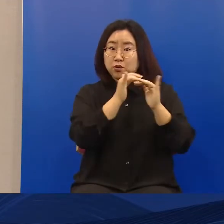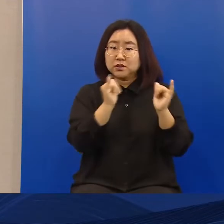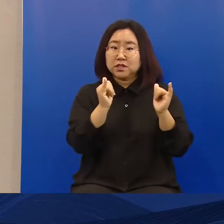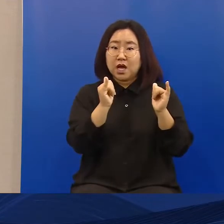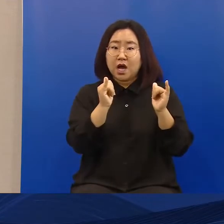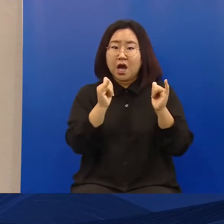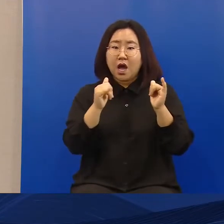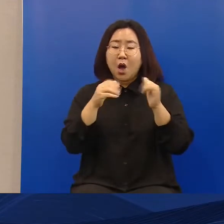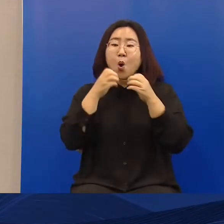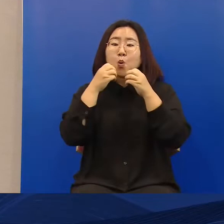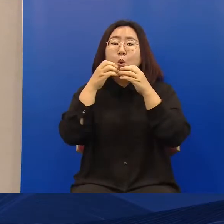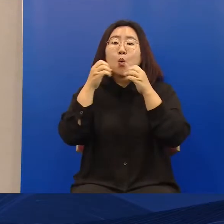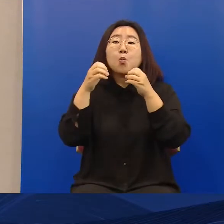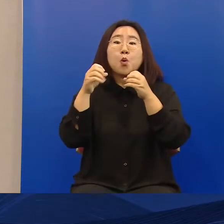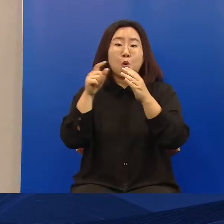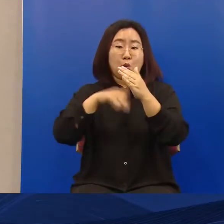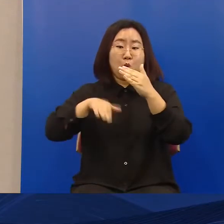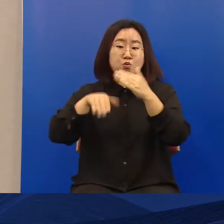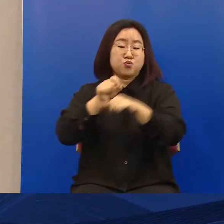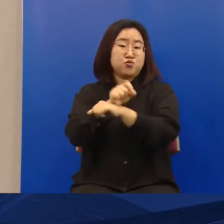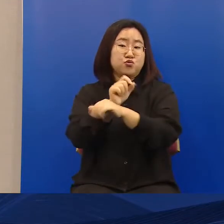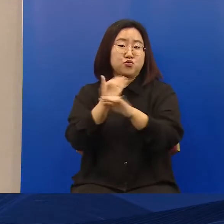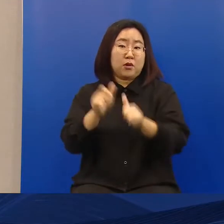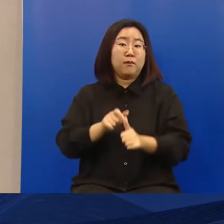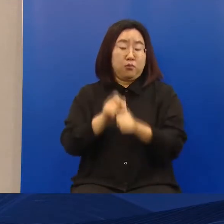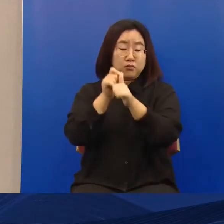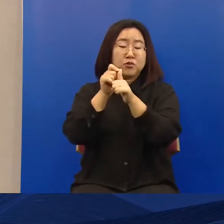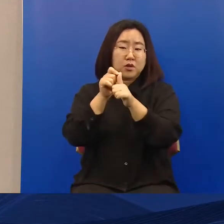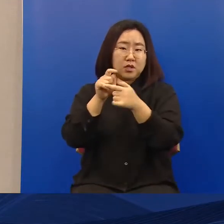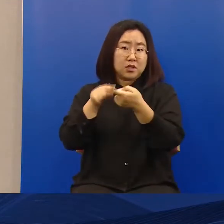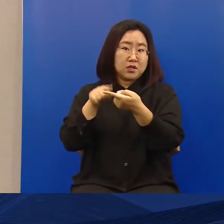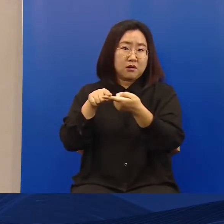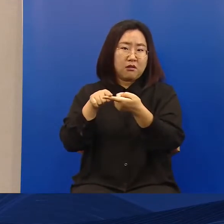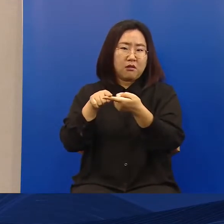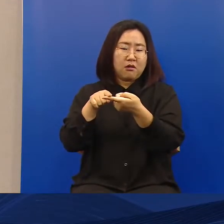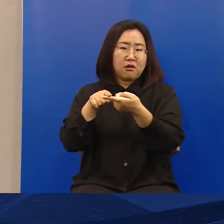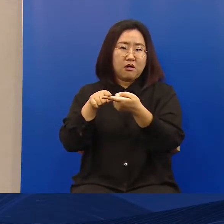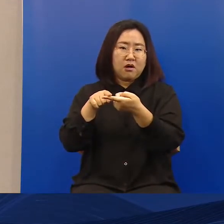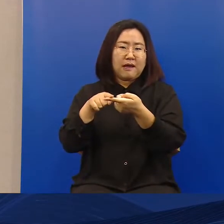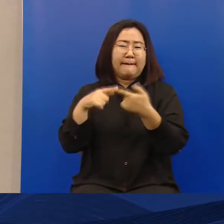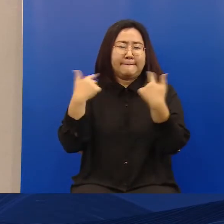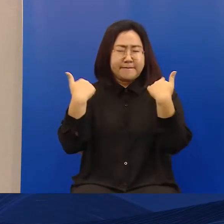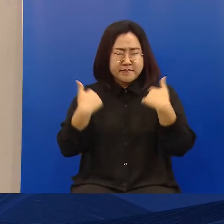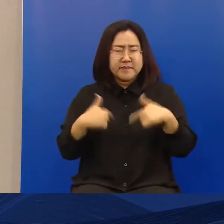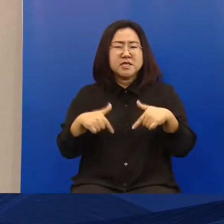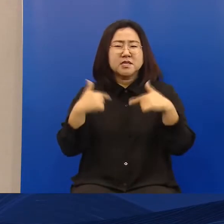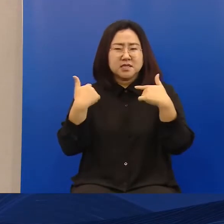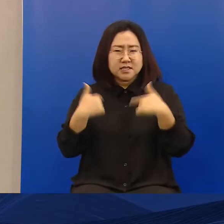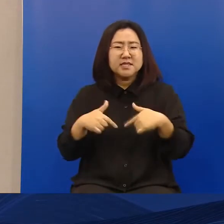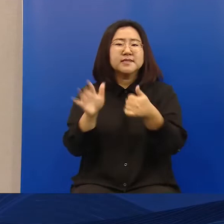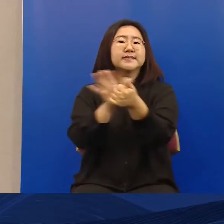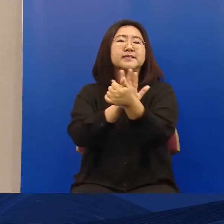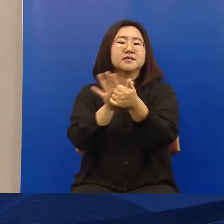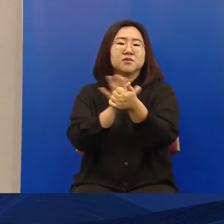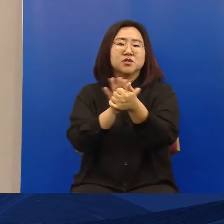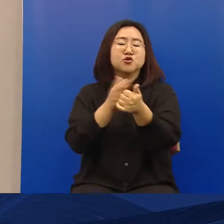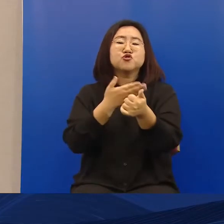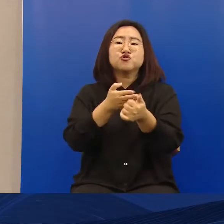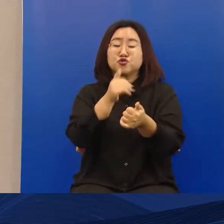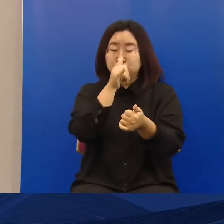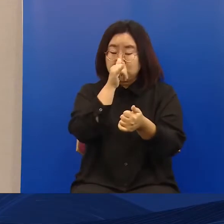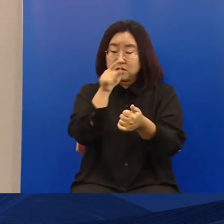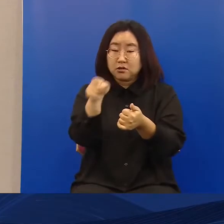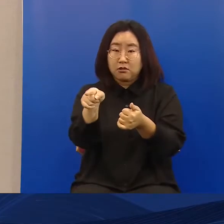통역사를 공무원으로 이렇게 채용을 해가지고 아예 상시적으로 그런 서비스를 할 수